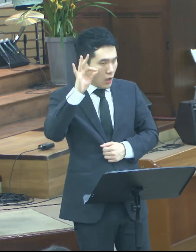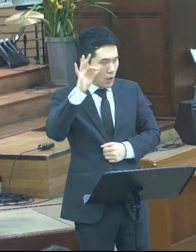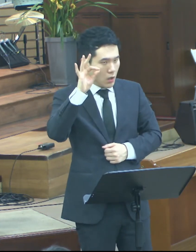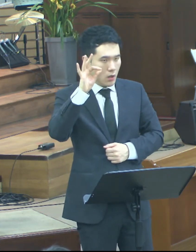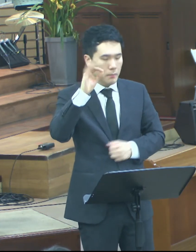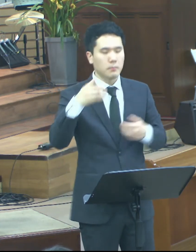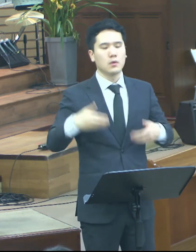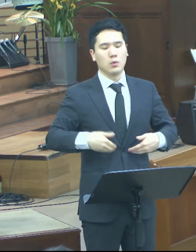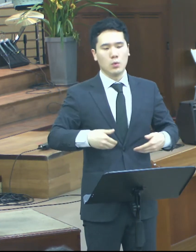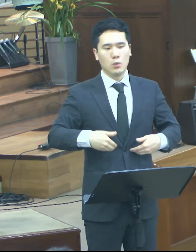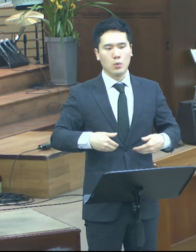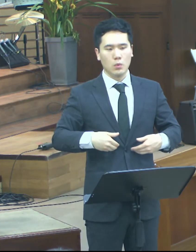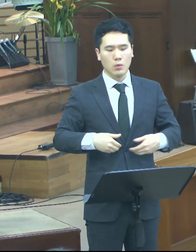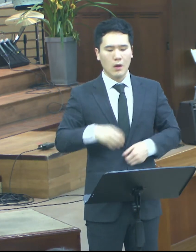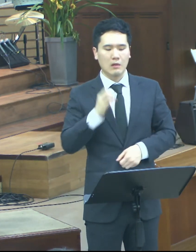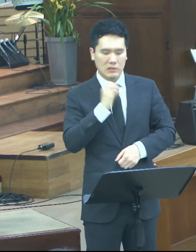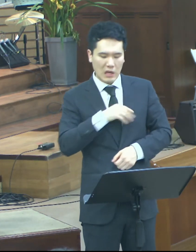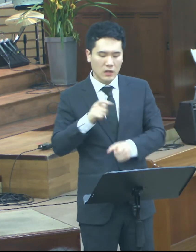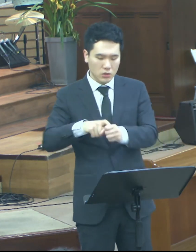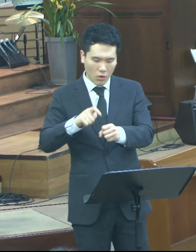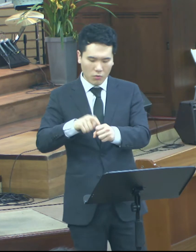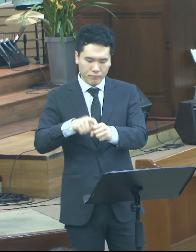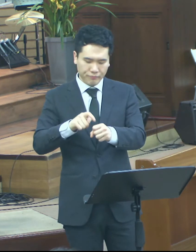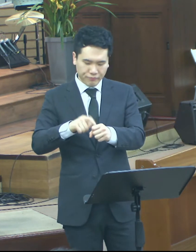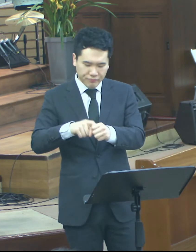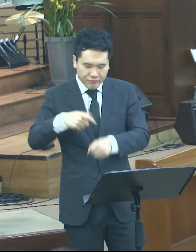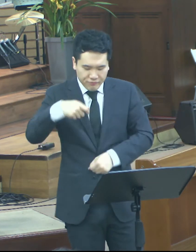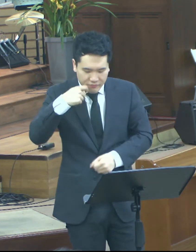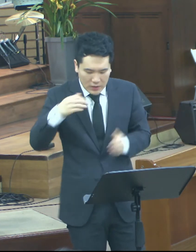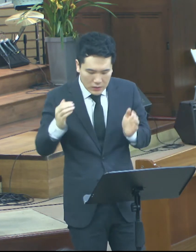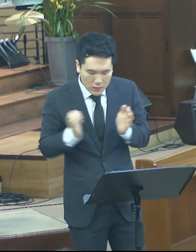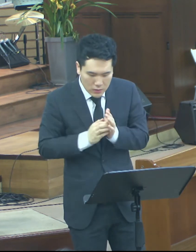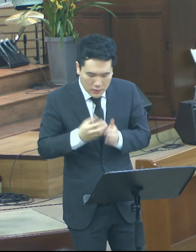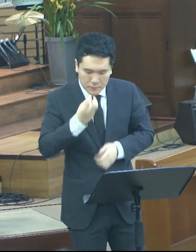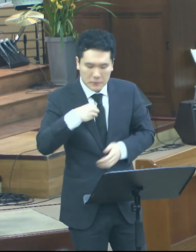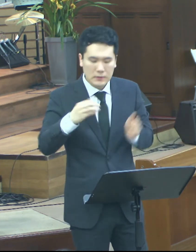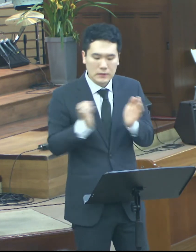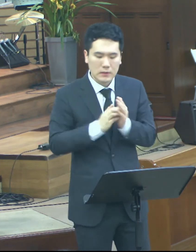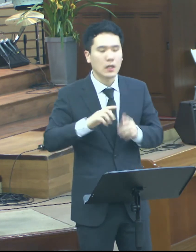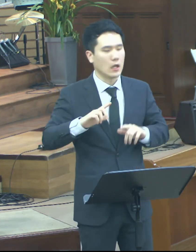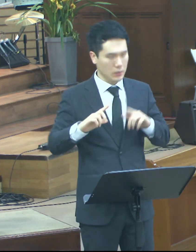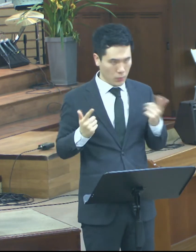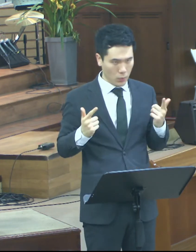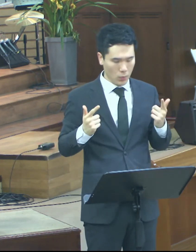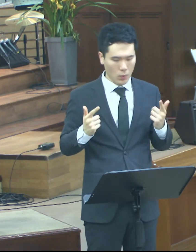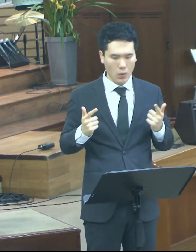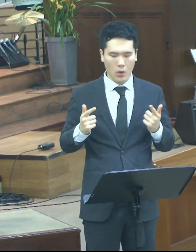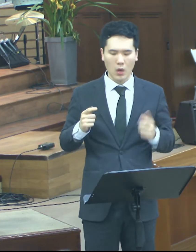식사 잘했다가 아니고 예수님이 누구신가를 더 깊이 볼 수가 있는 거죠.